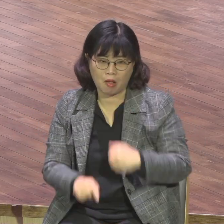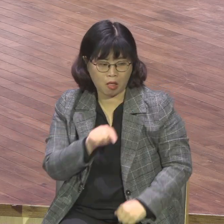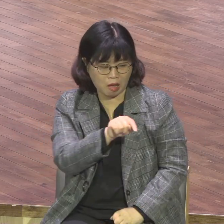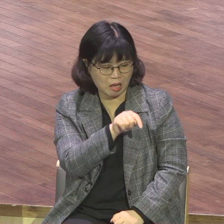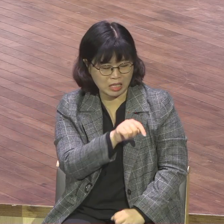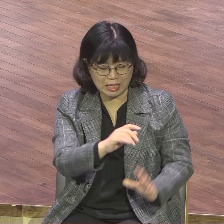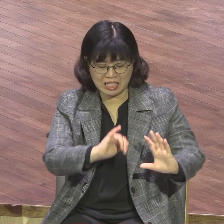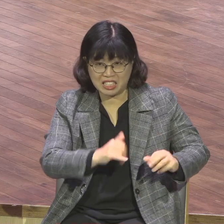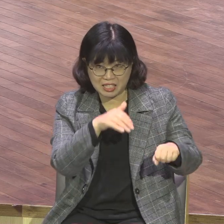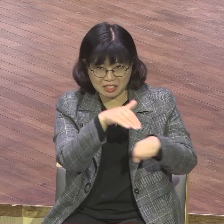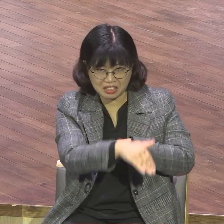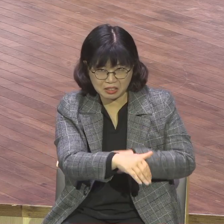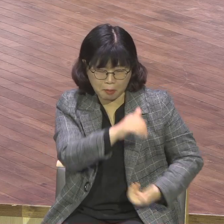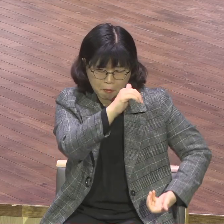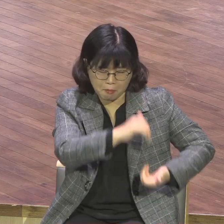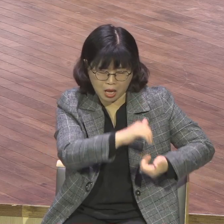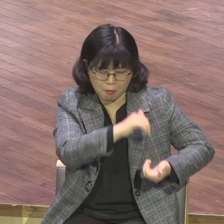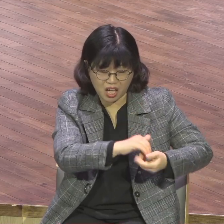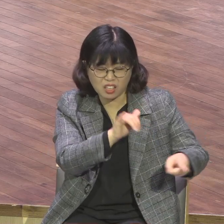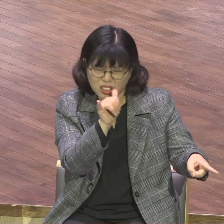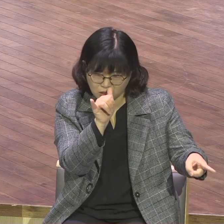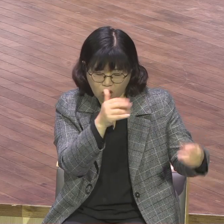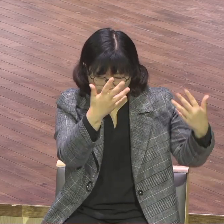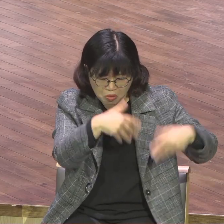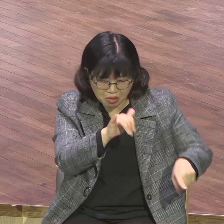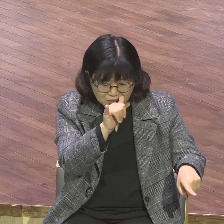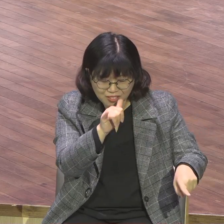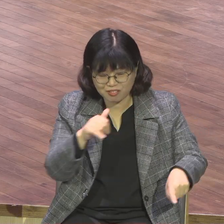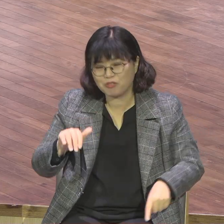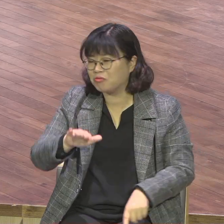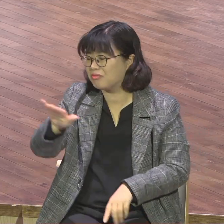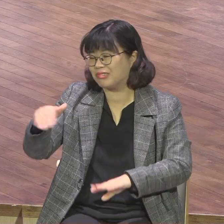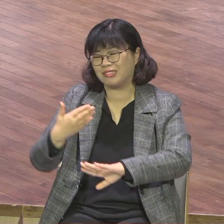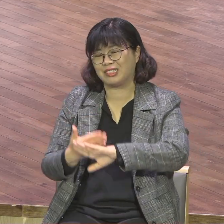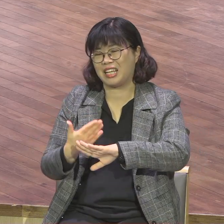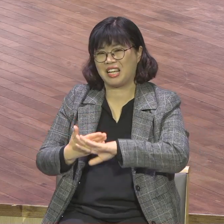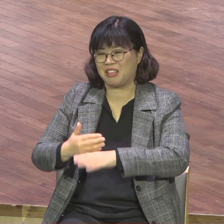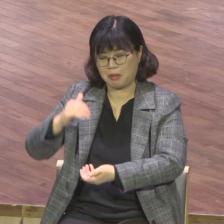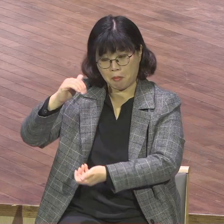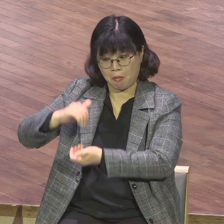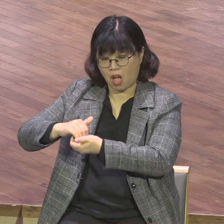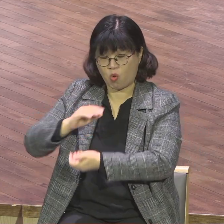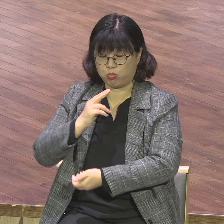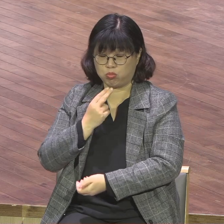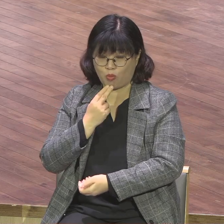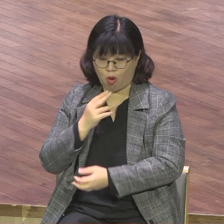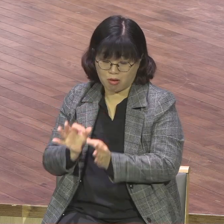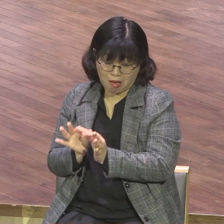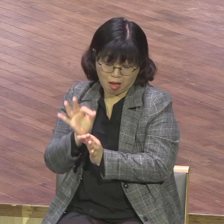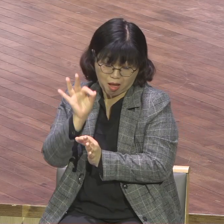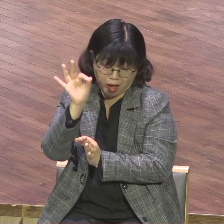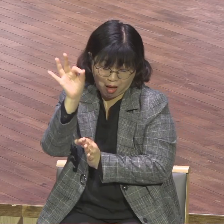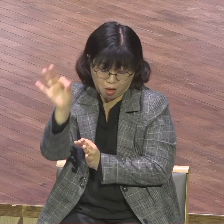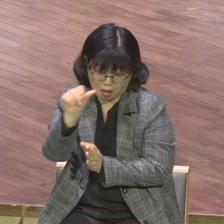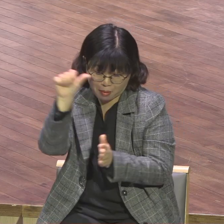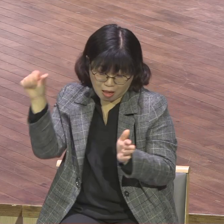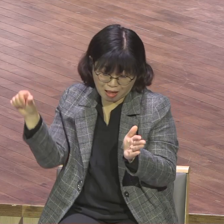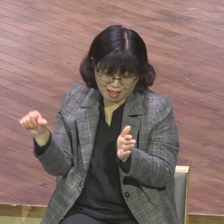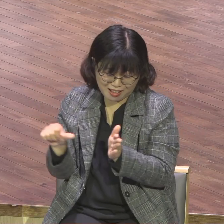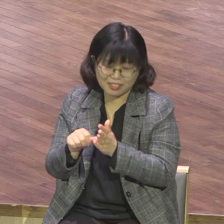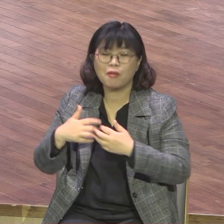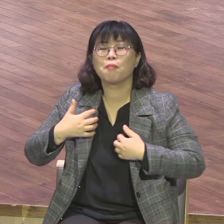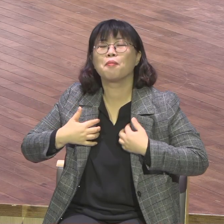유한이 아니고 무한한 가치, 이 최고의 축복. 그래서 사도 바울은 그 어떤 상황 속에서도